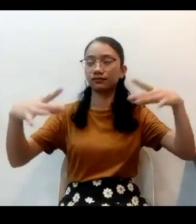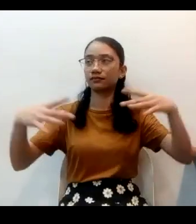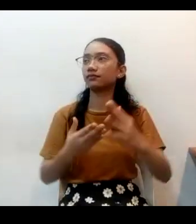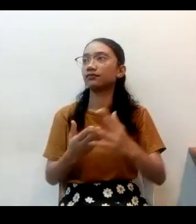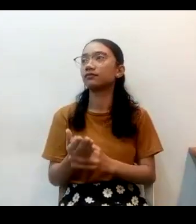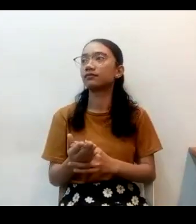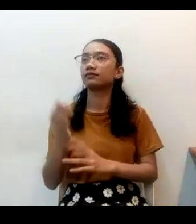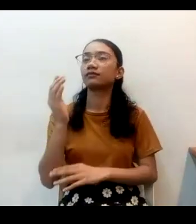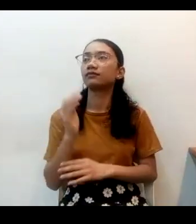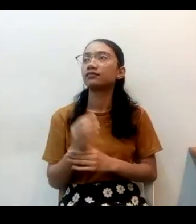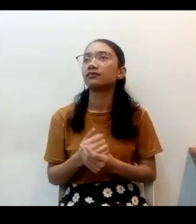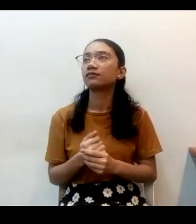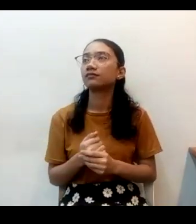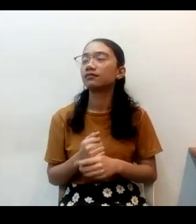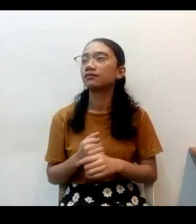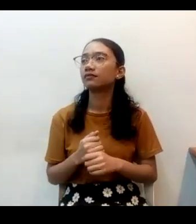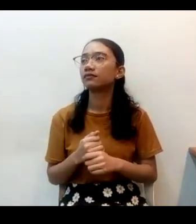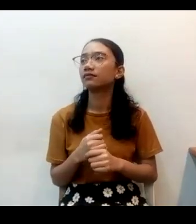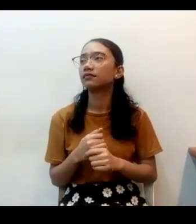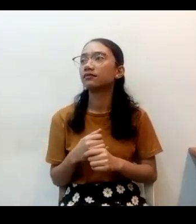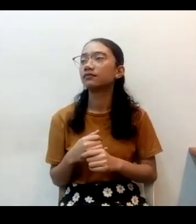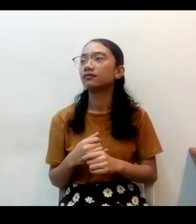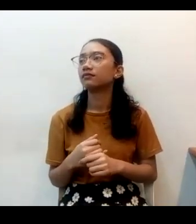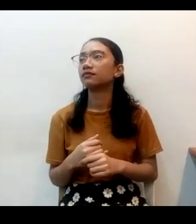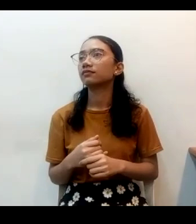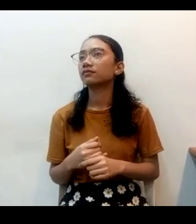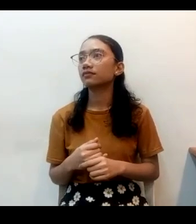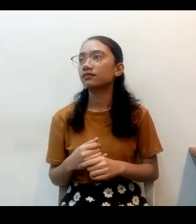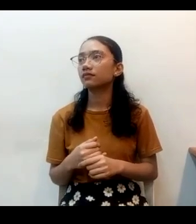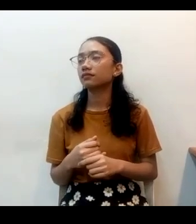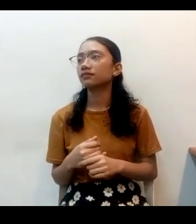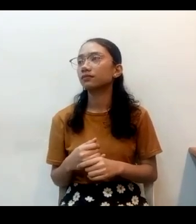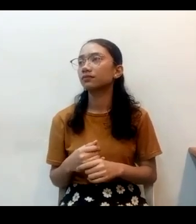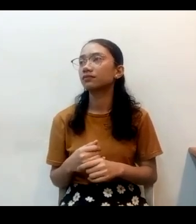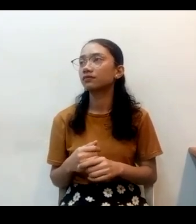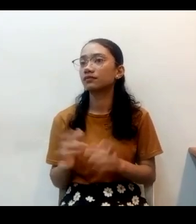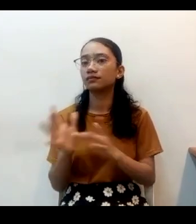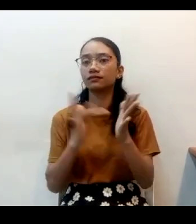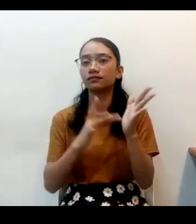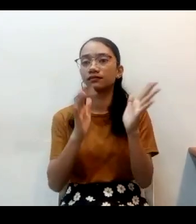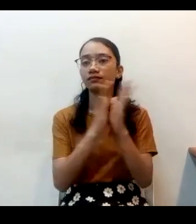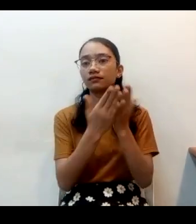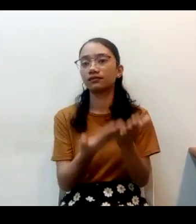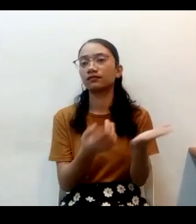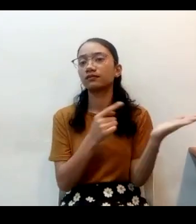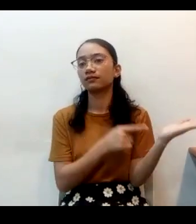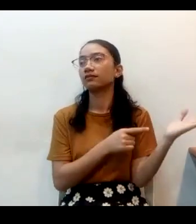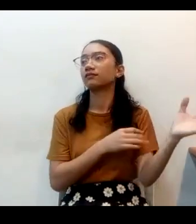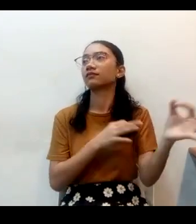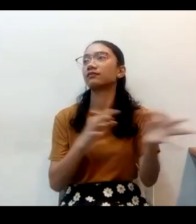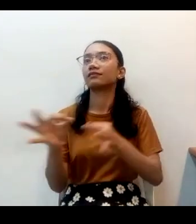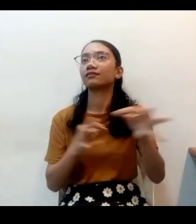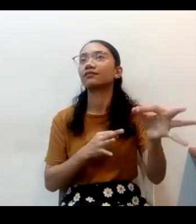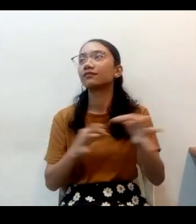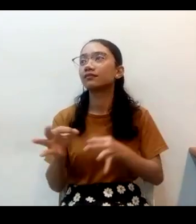of the blind, the Bible says, Bible explains that Jesus is a light. Kaya nga po sa